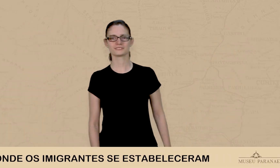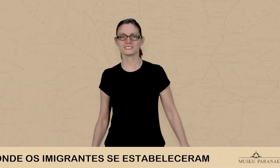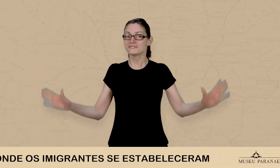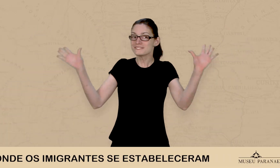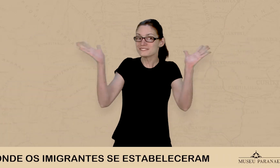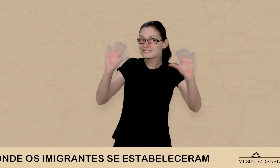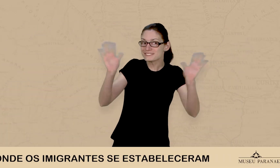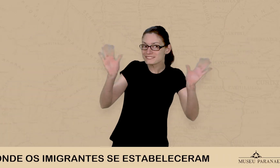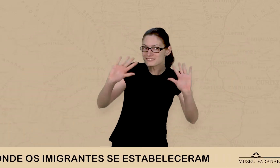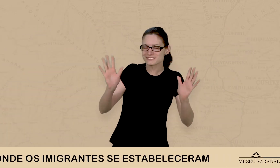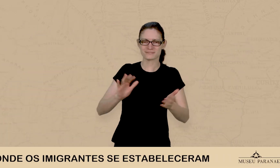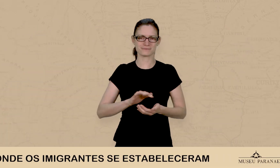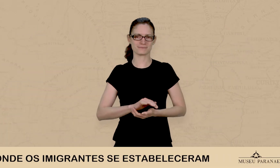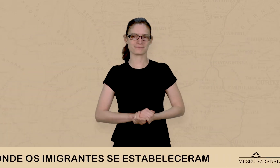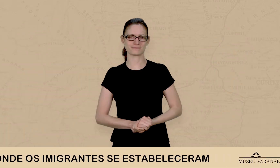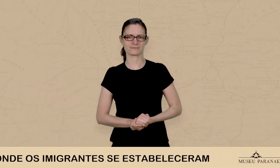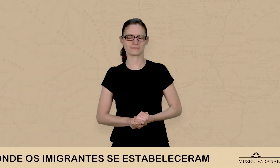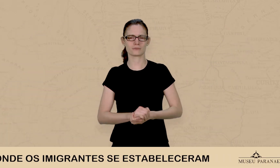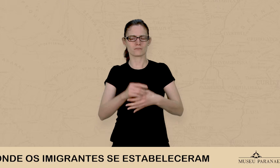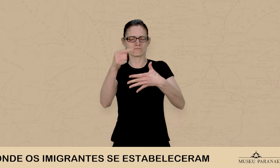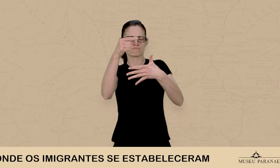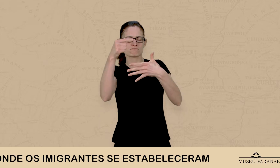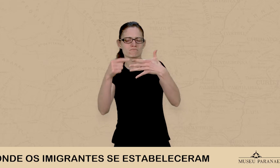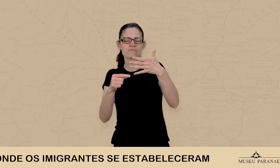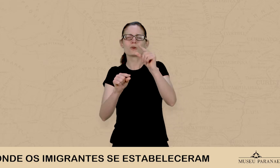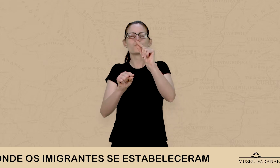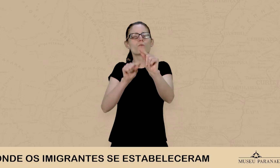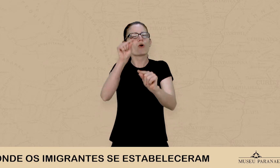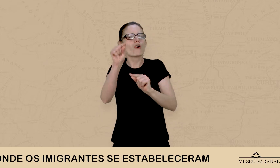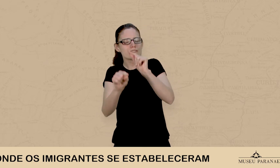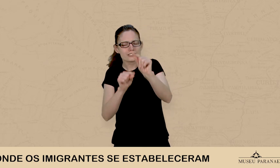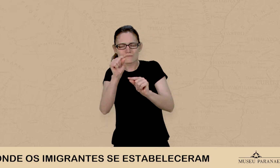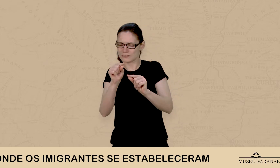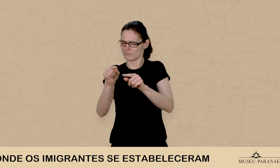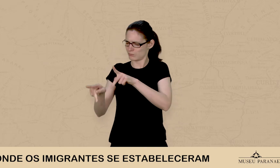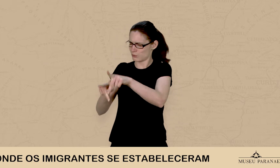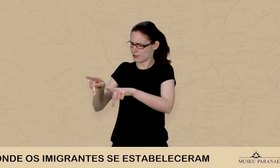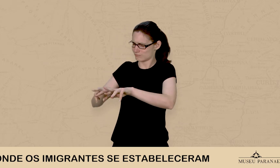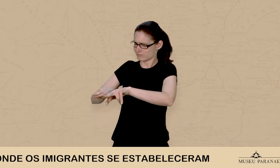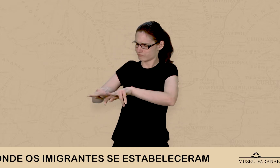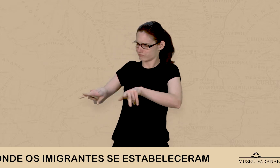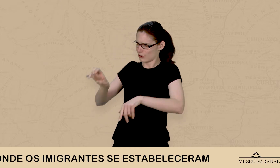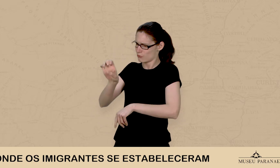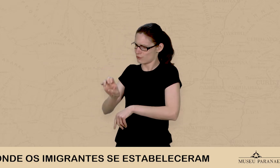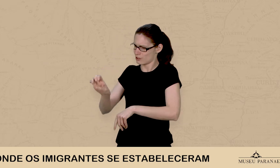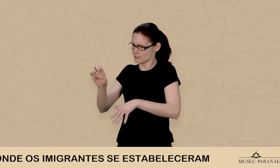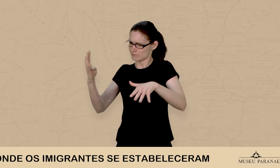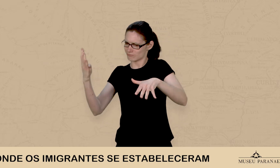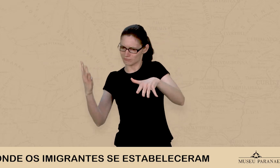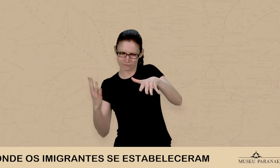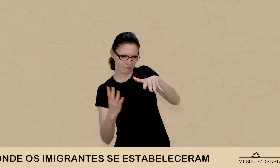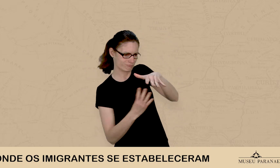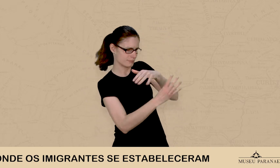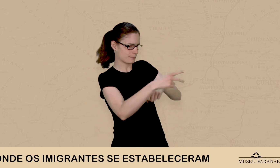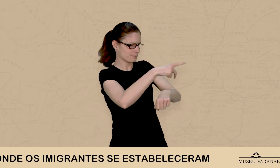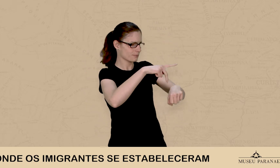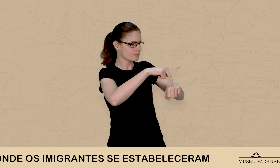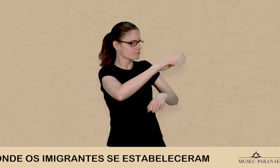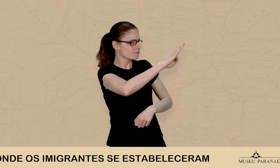Olá! Quais foram os motivos que levaram esses povos a migrarem para o Brasil e para o